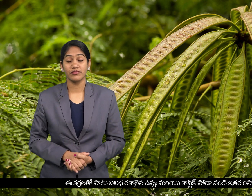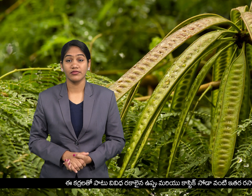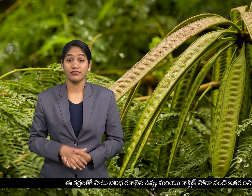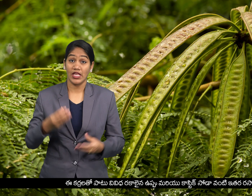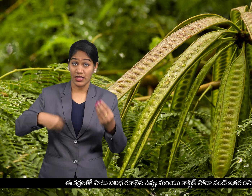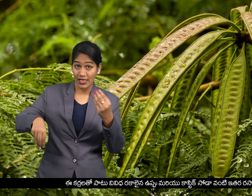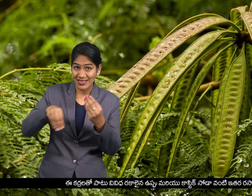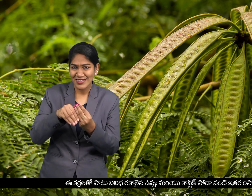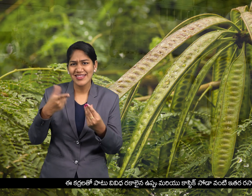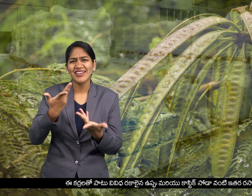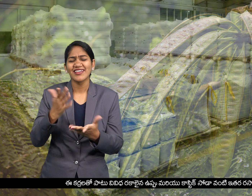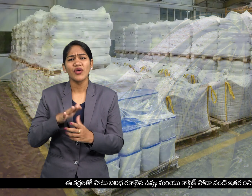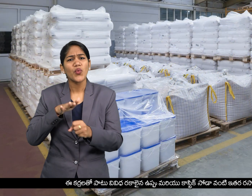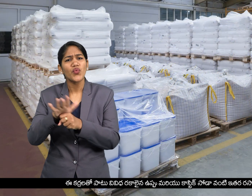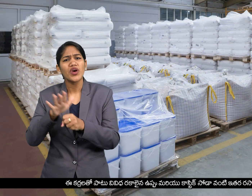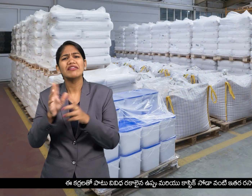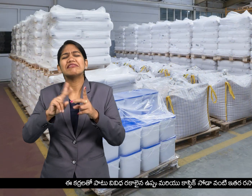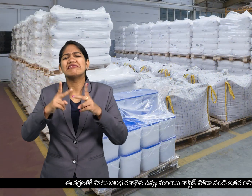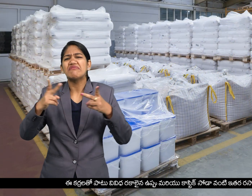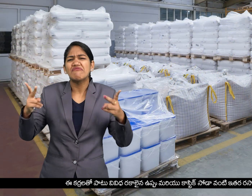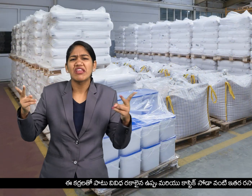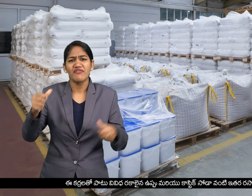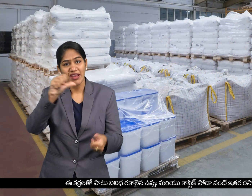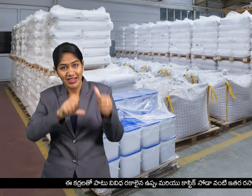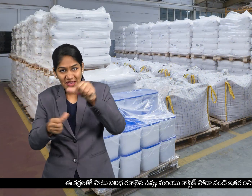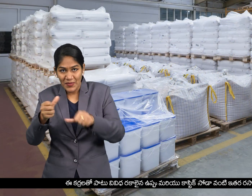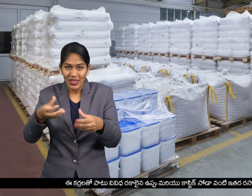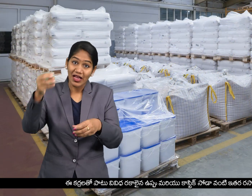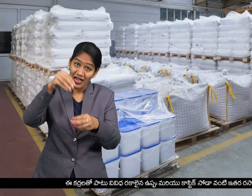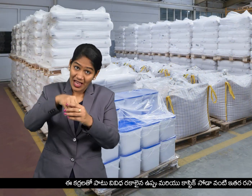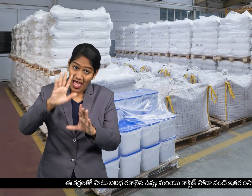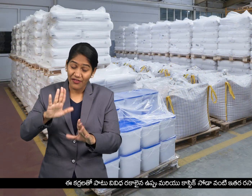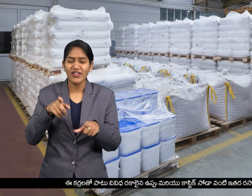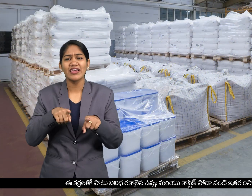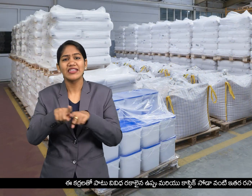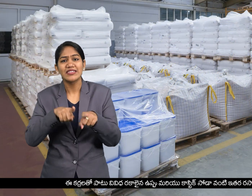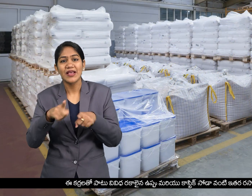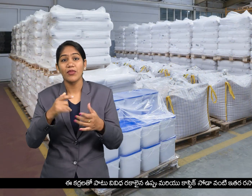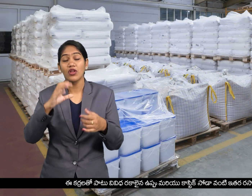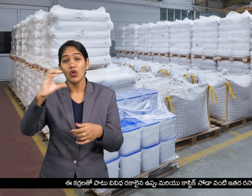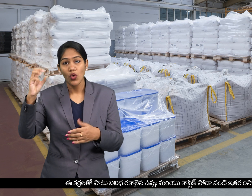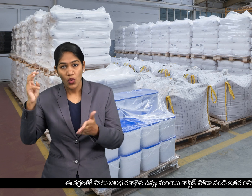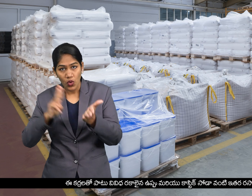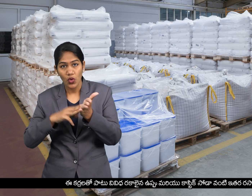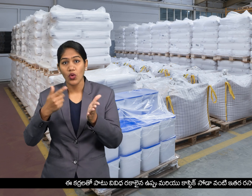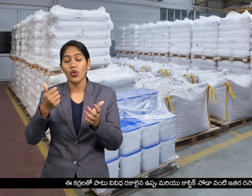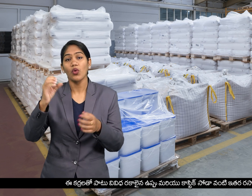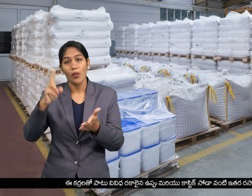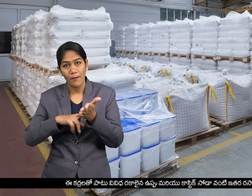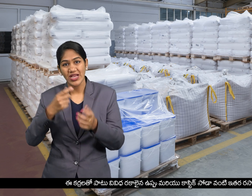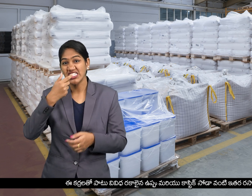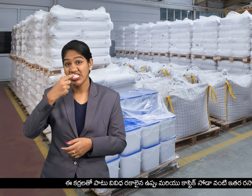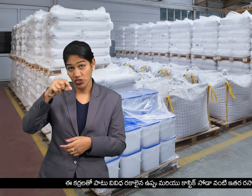ఈ కర్రలతో పాటు వివిధ రకాలైన ఉప్పు మరియు కాస్టిక్ సోడా వంటి ఇతర రసాయనాలను